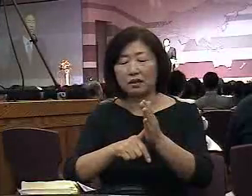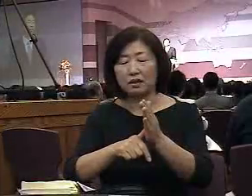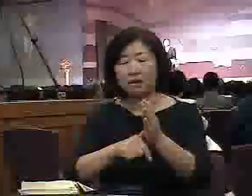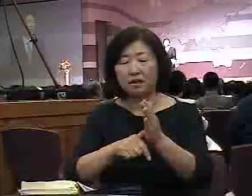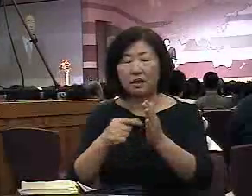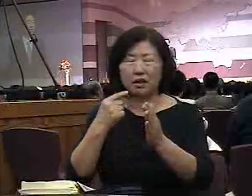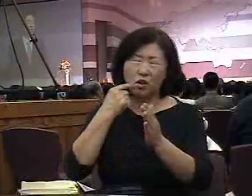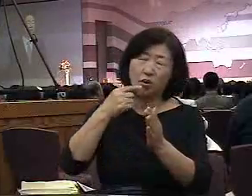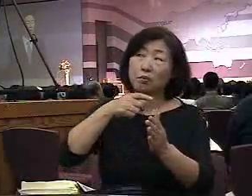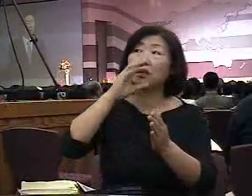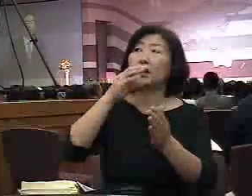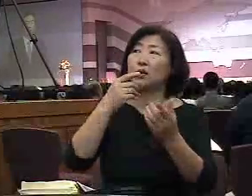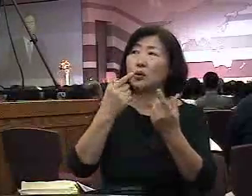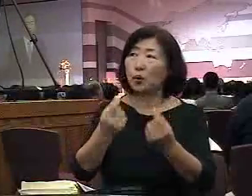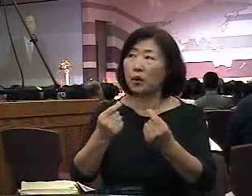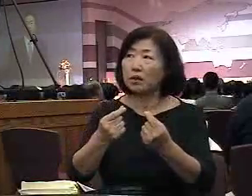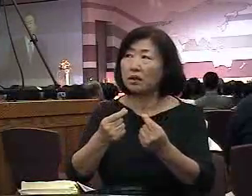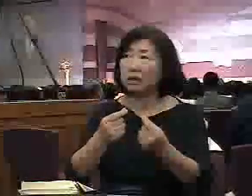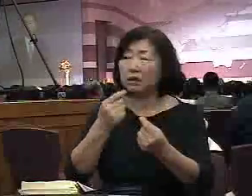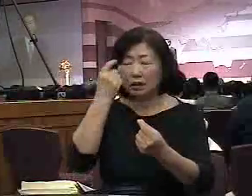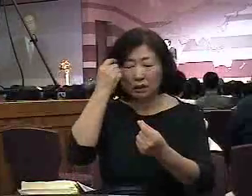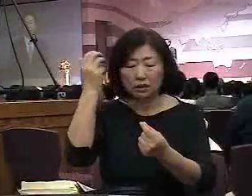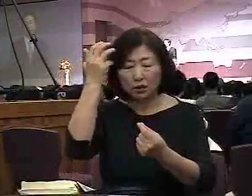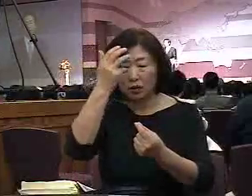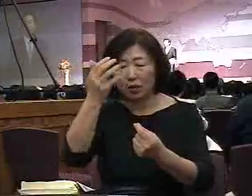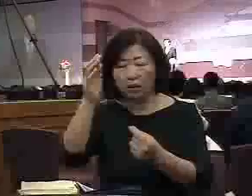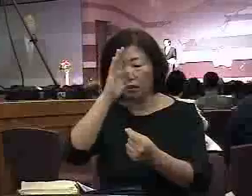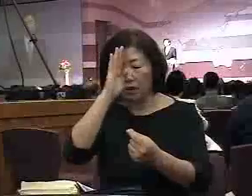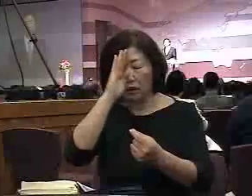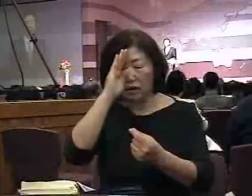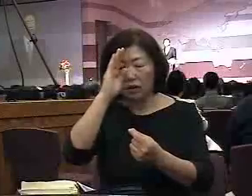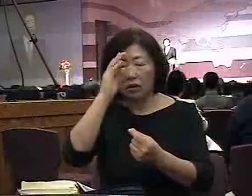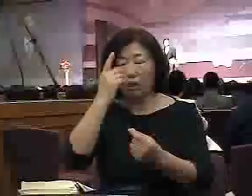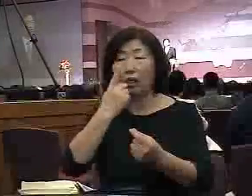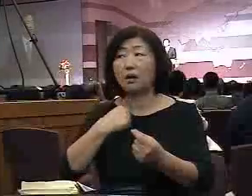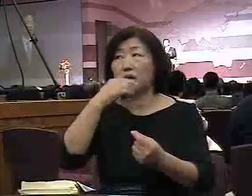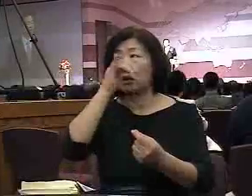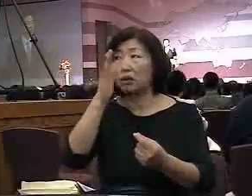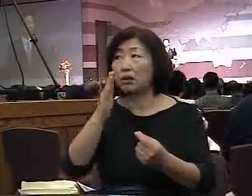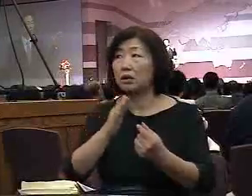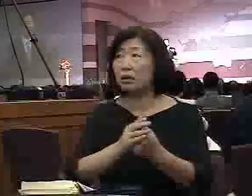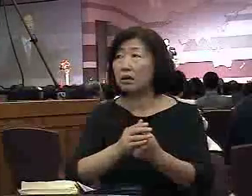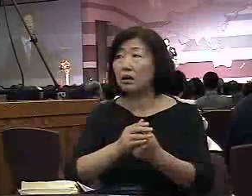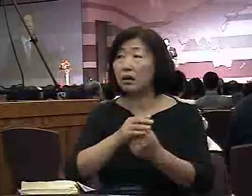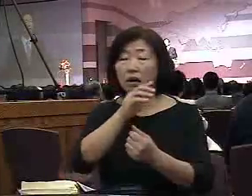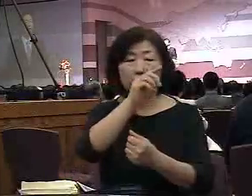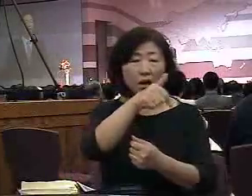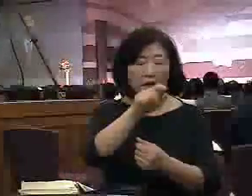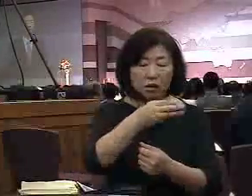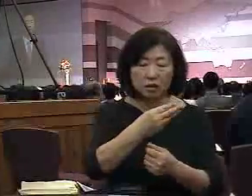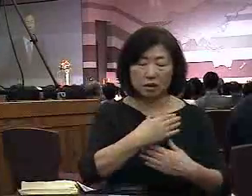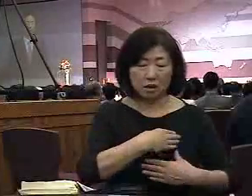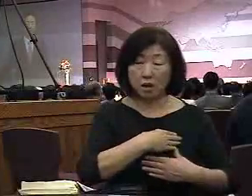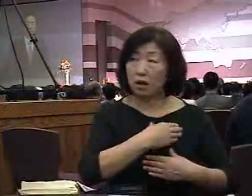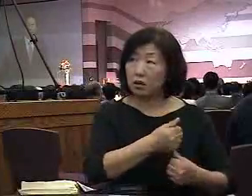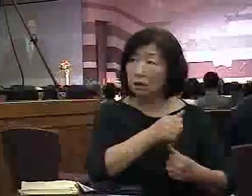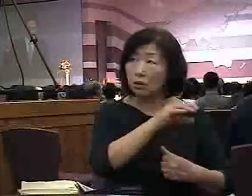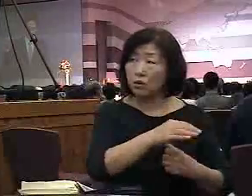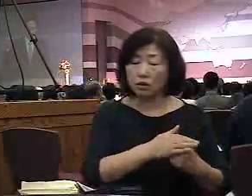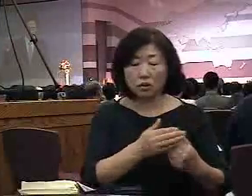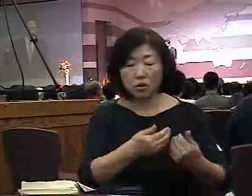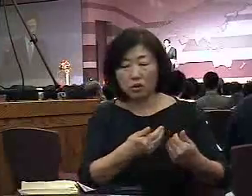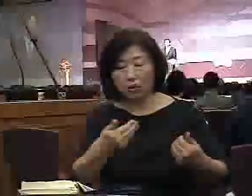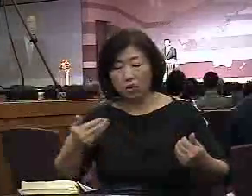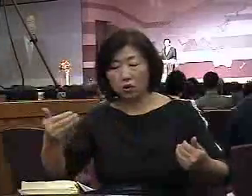독을 마시는 것 같이 네 영혼이 병들게 될 것이다. 그러니 너는 그 갈대아우르 안전지대를 떠나서 내가